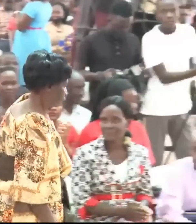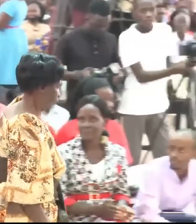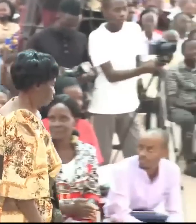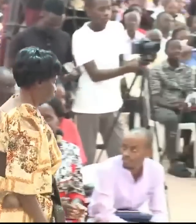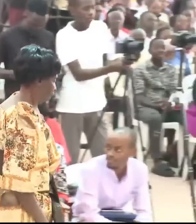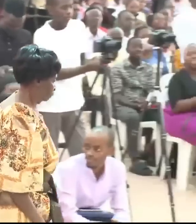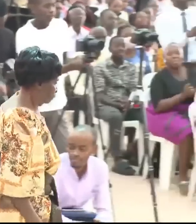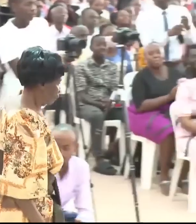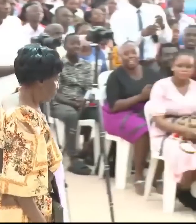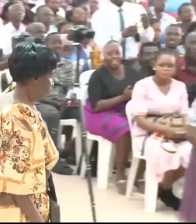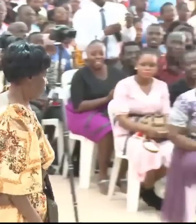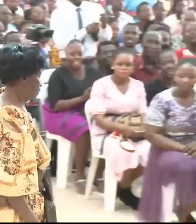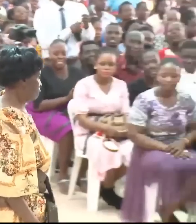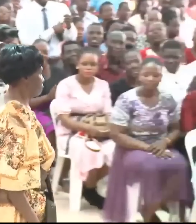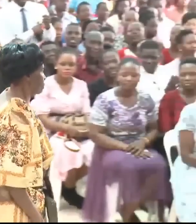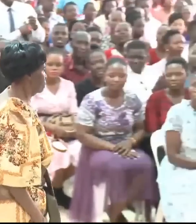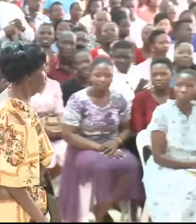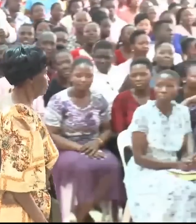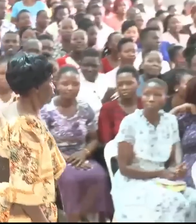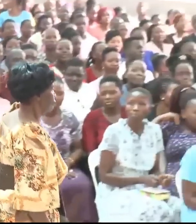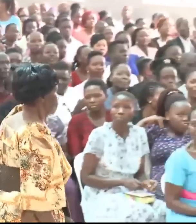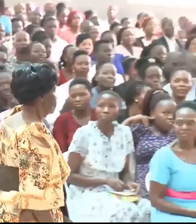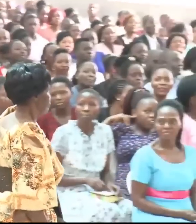Mukama yebazibwe.